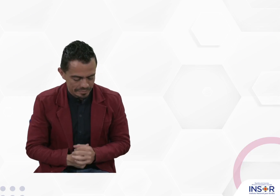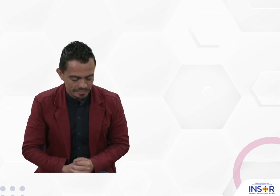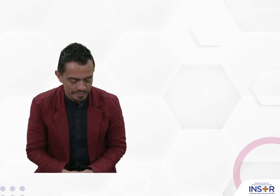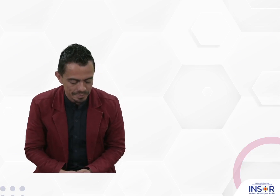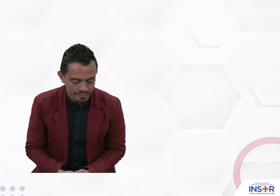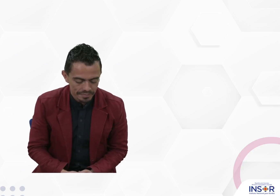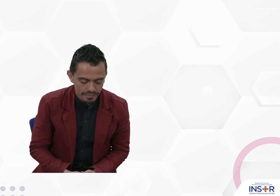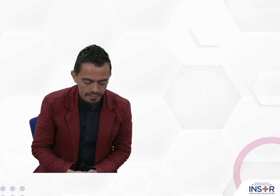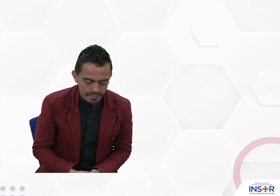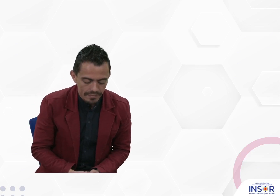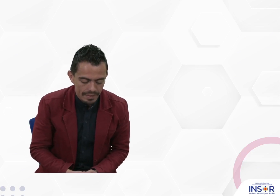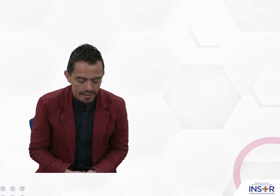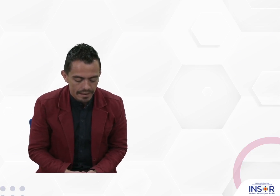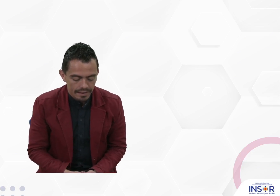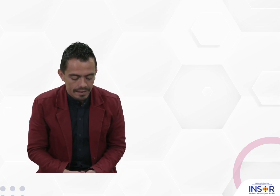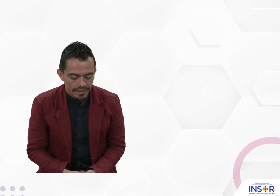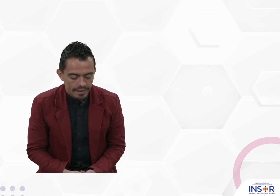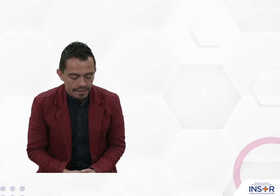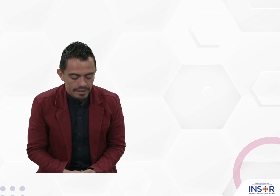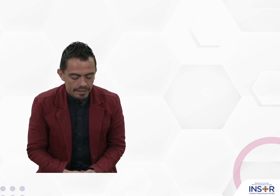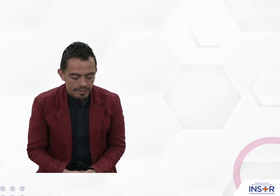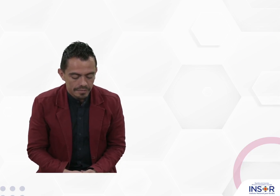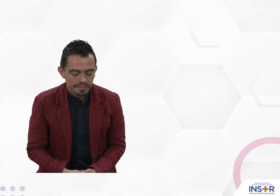consolidar la identidad sorda.